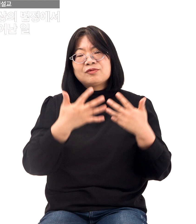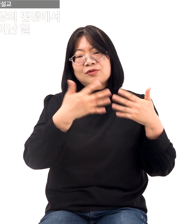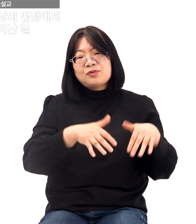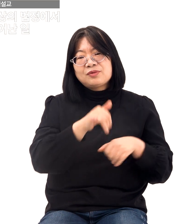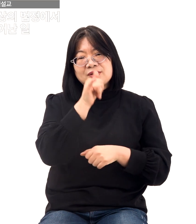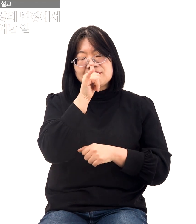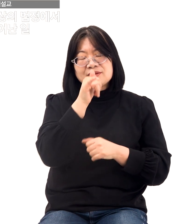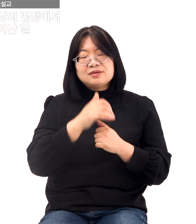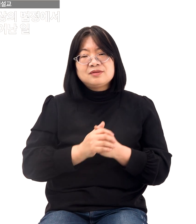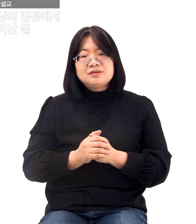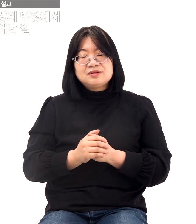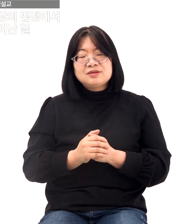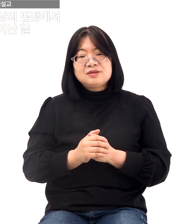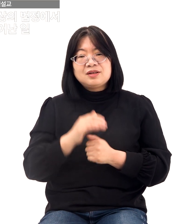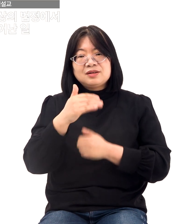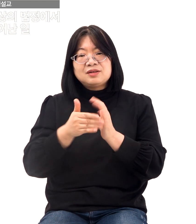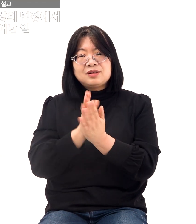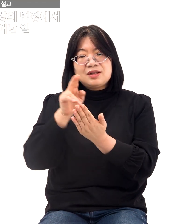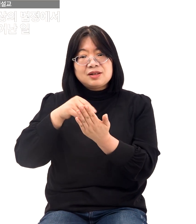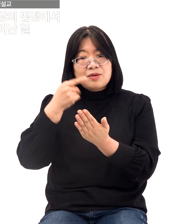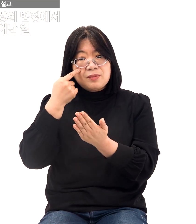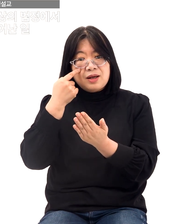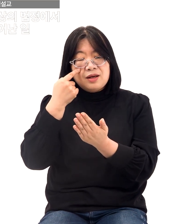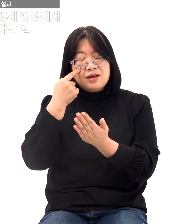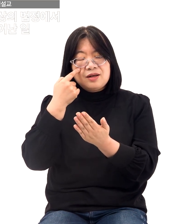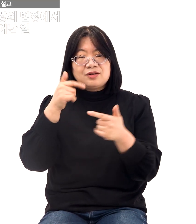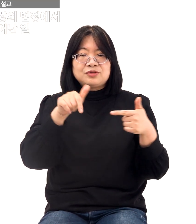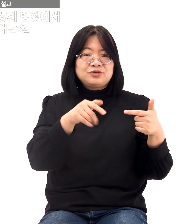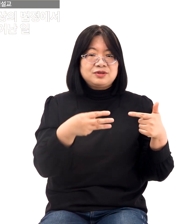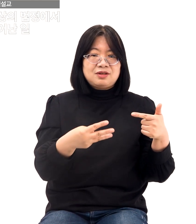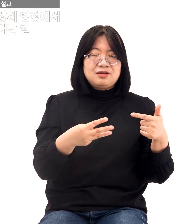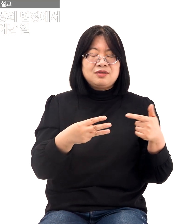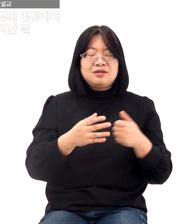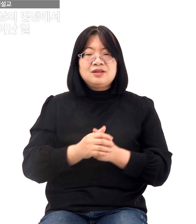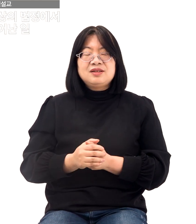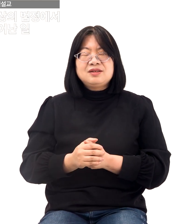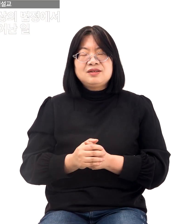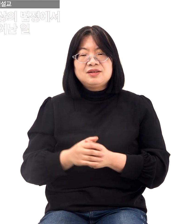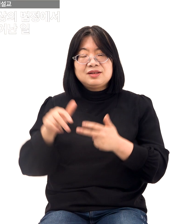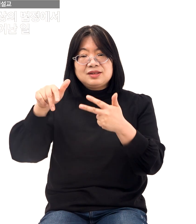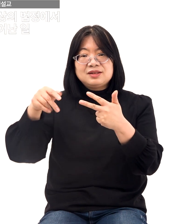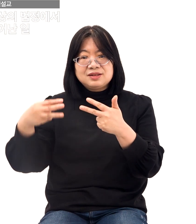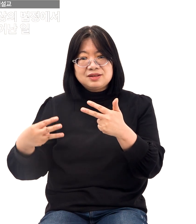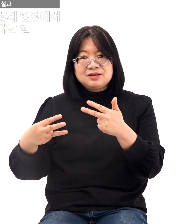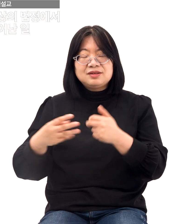있죠. 성경에 보면 이렇게 되어 있습니다. 6절, 7절.